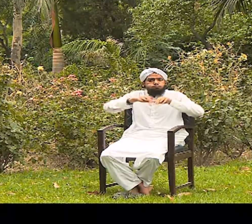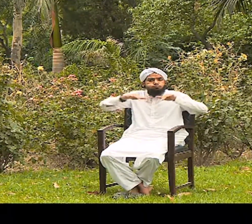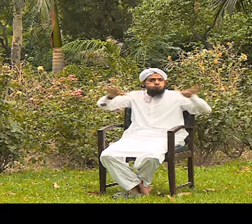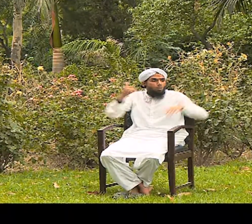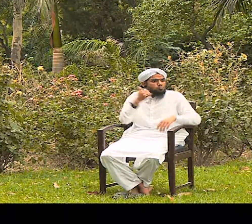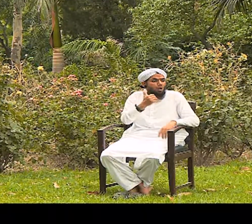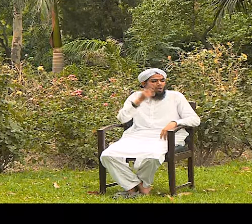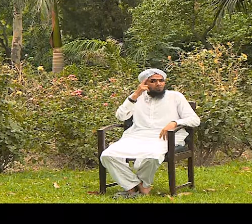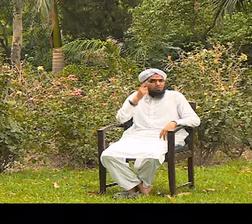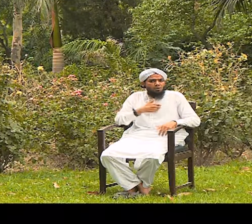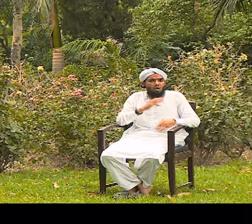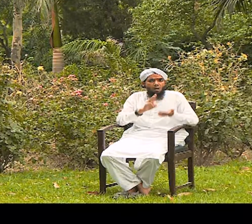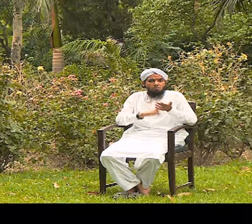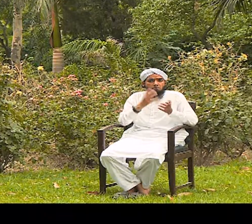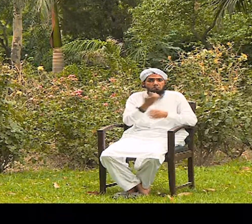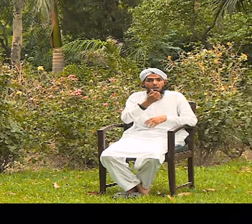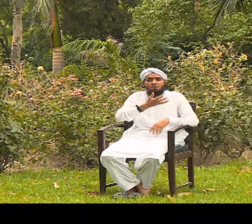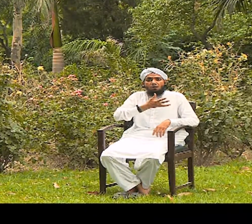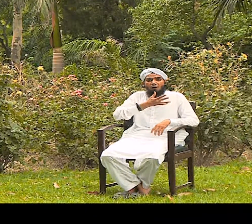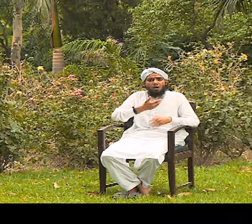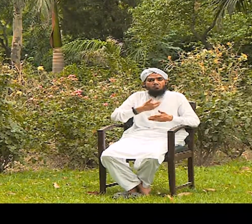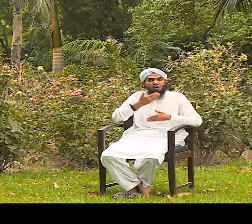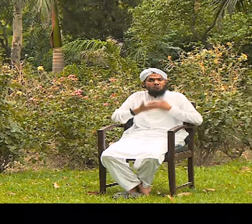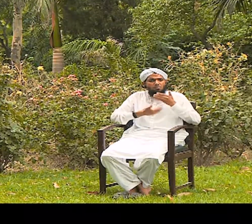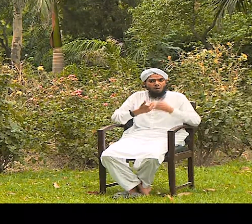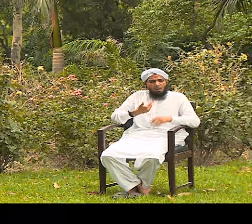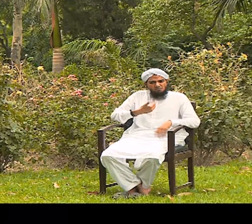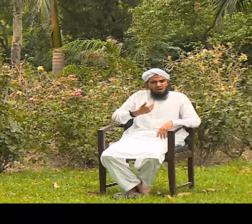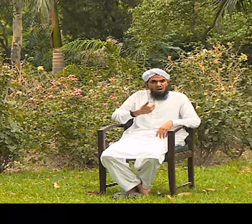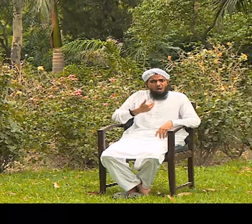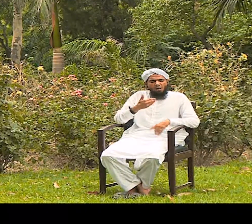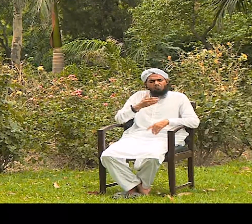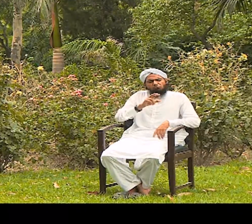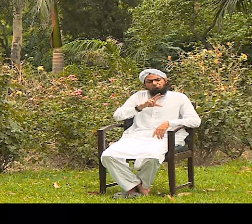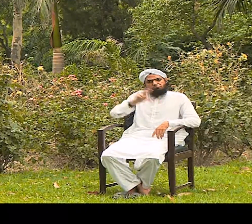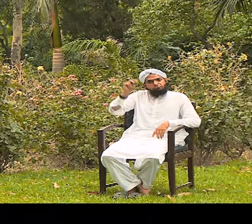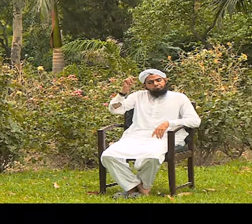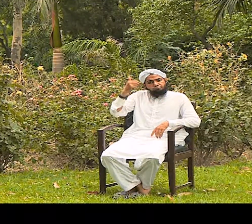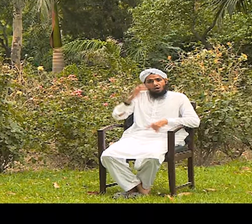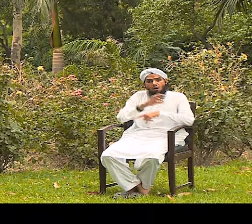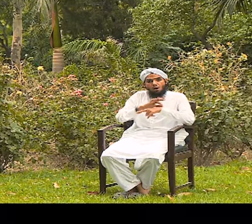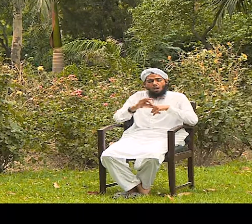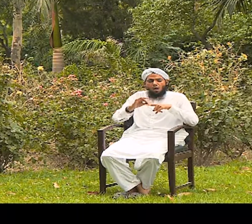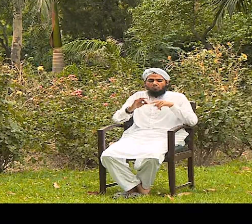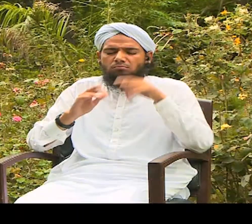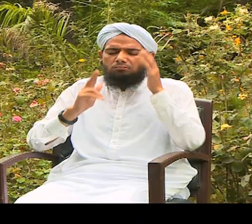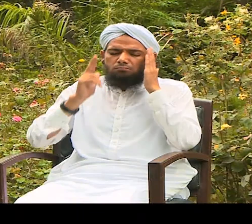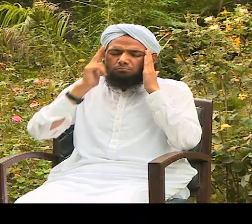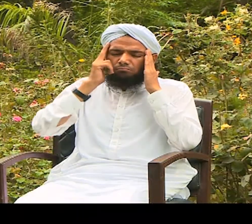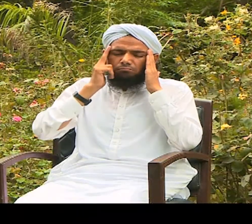زمین کو جلا ڈالے۔ حضرت سیدنا مالک بن دینار رحمت اللہ علیہ فرماتے ہیں کہ جب رات کو مجھے نیند آئی تو دل کی آنکھیں